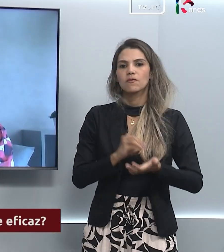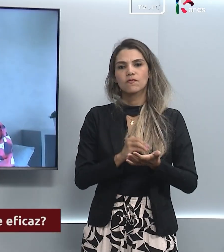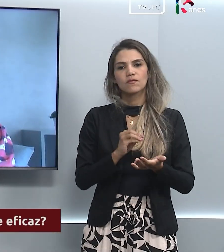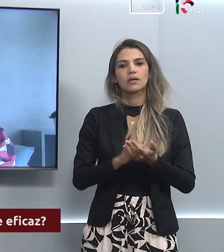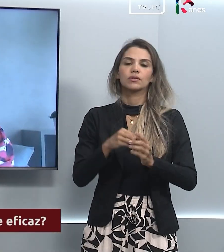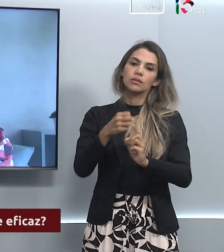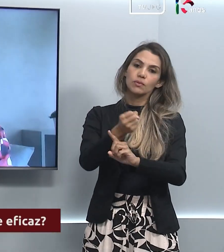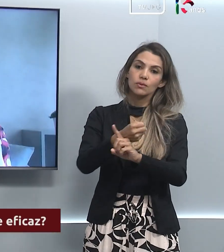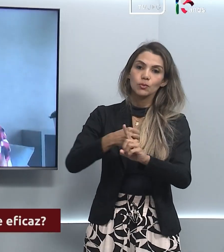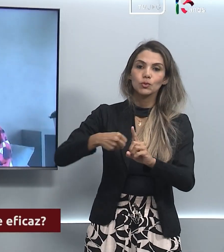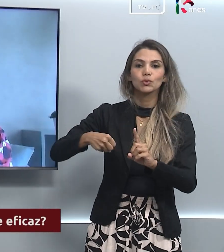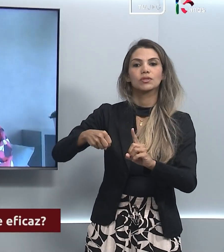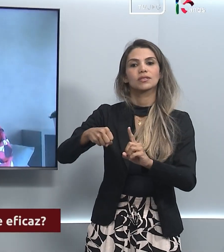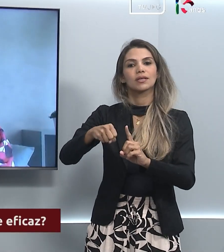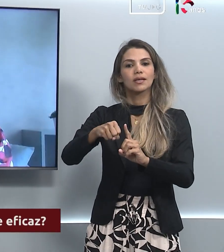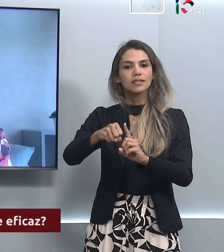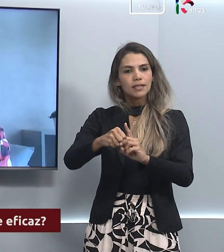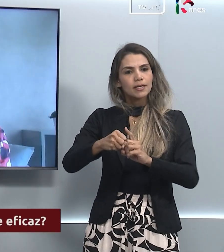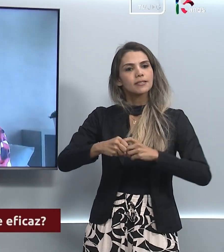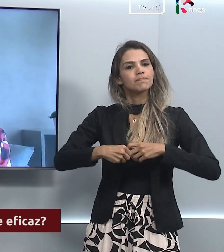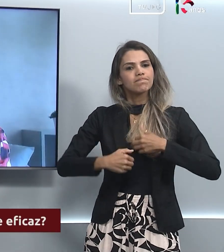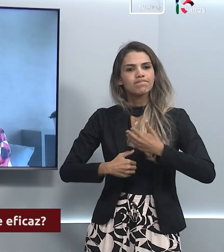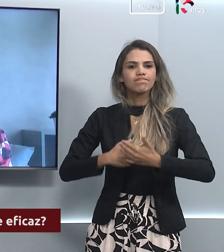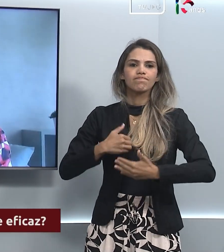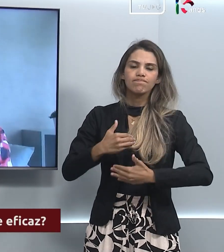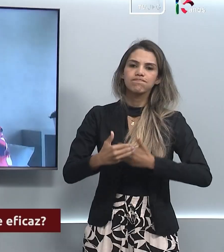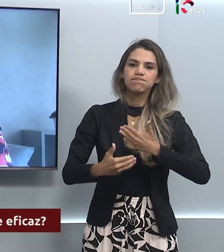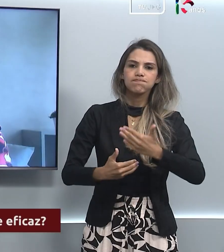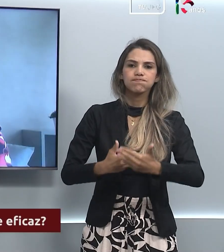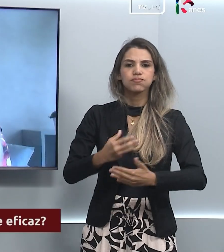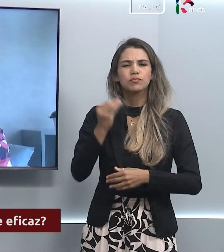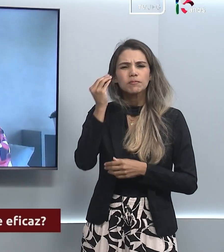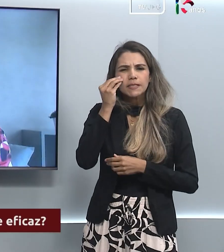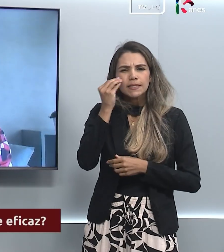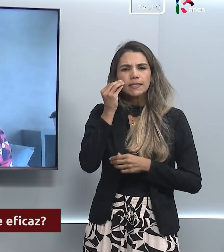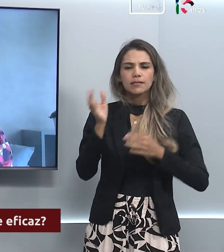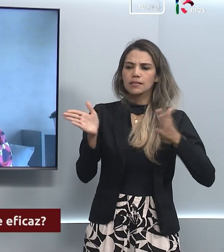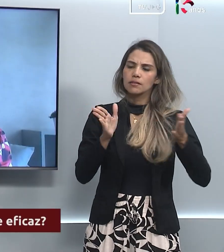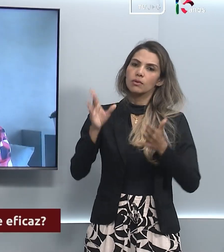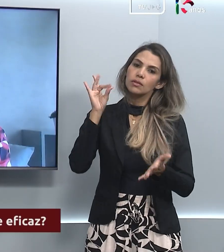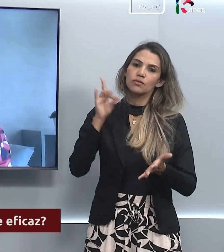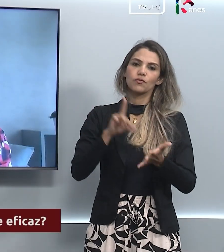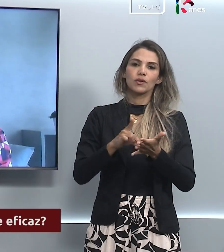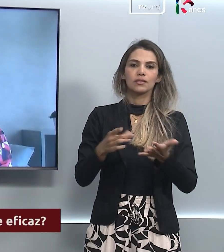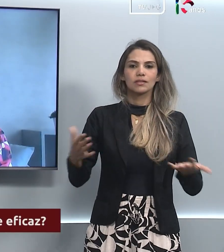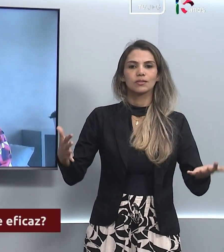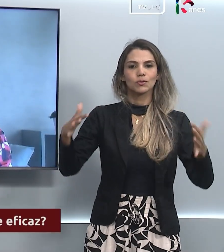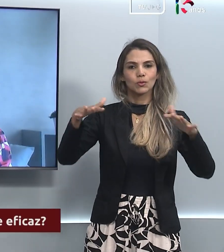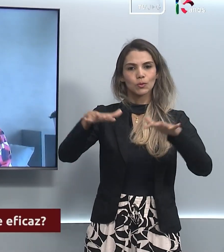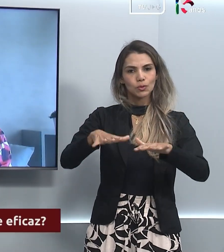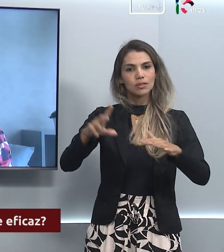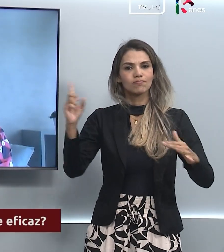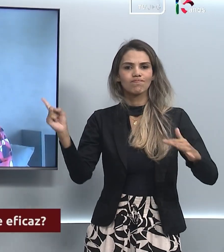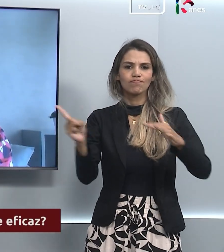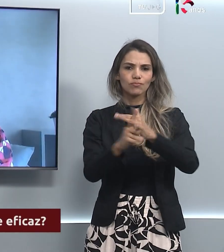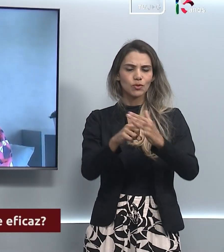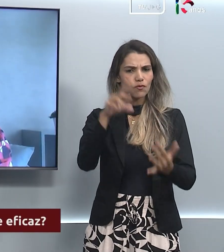ainda que caminhe, que busque acessibilidade, que busque a inclusão das pessoas com